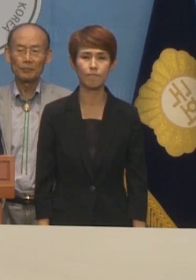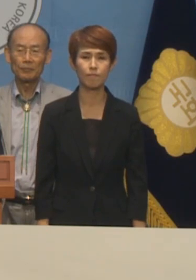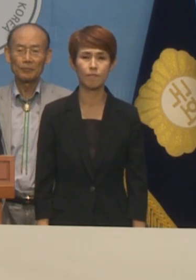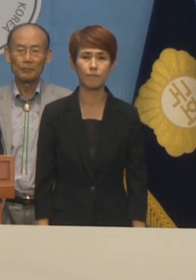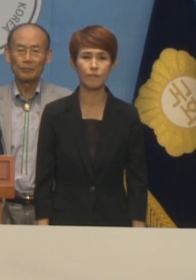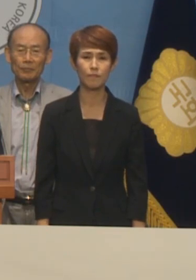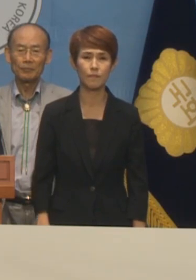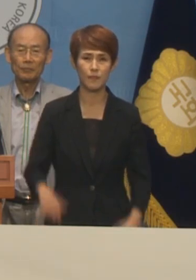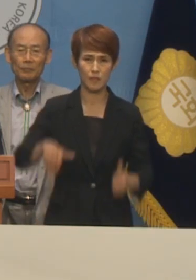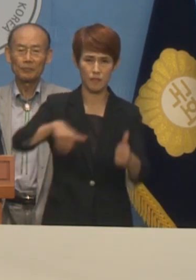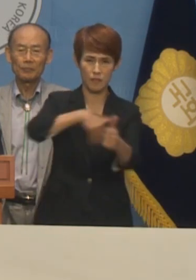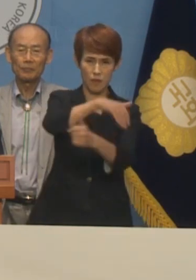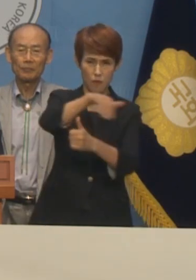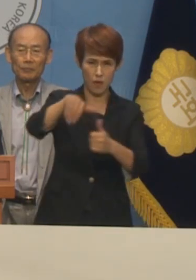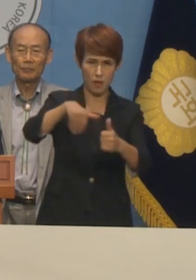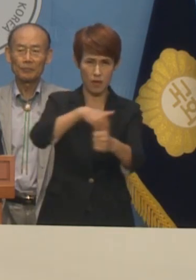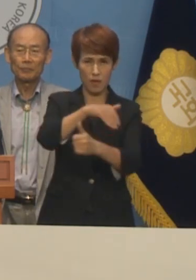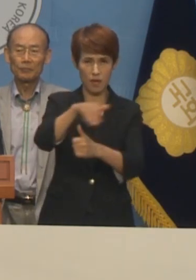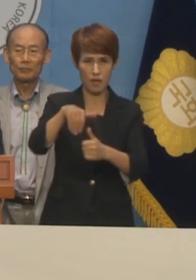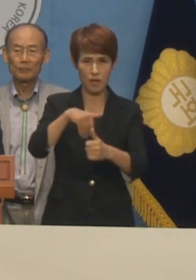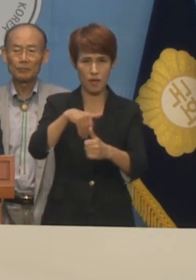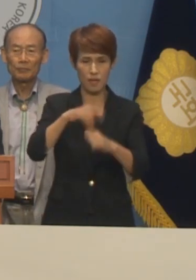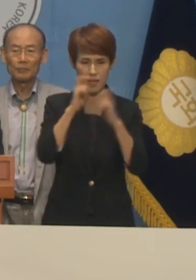일면적이고 주관적으로 봐서는 안 되고